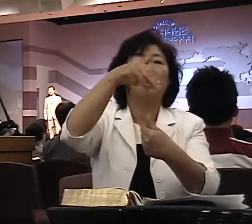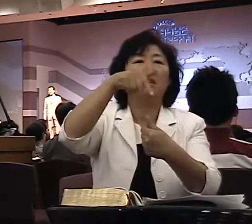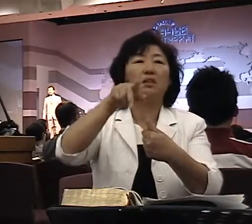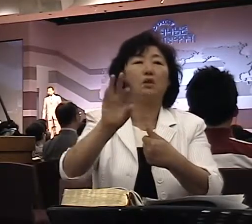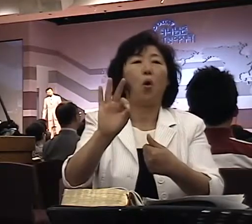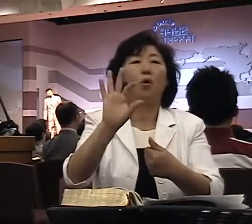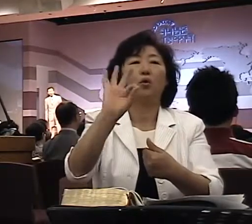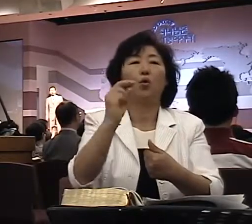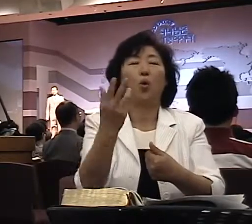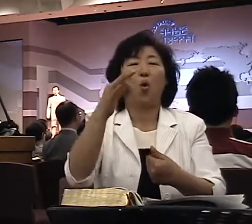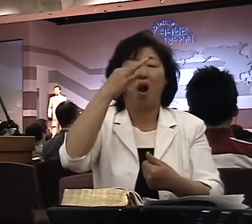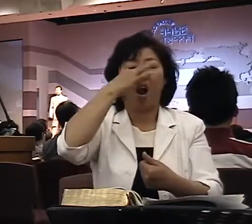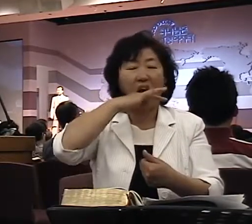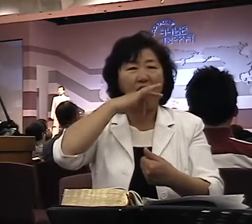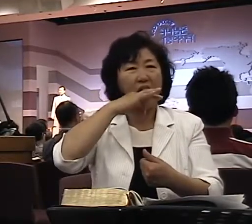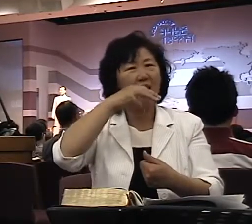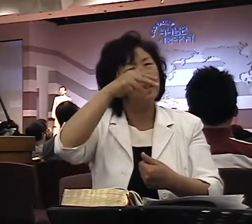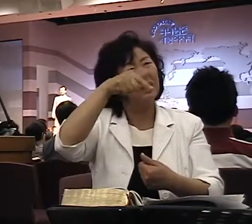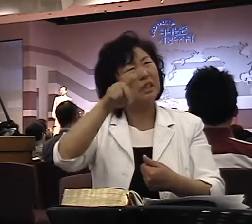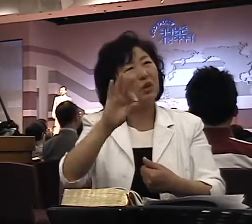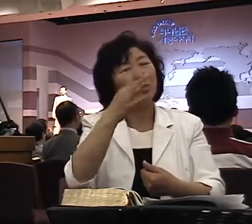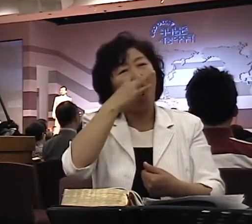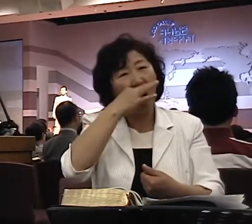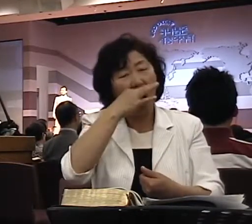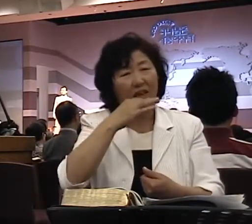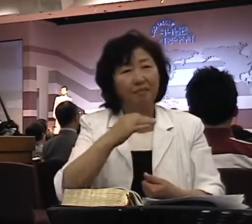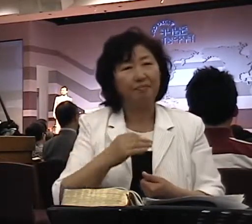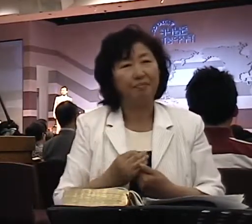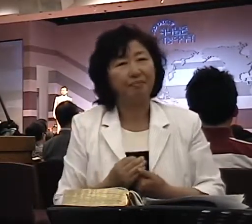못하느냐, 제어하라고 말씀하시는 것입니다.